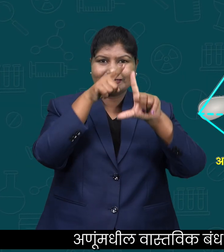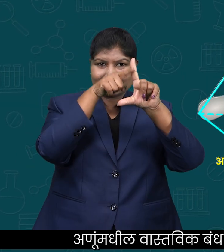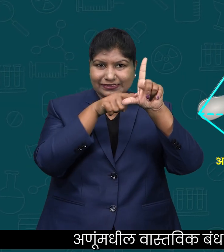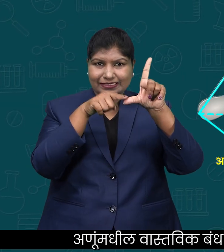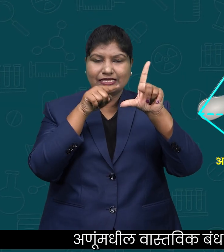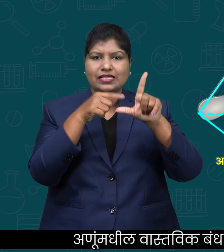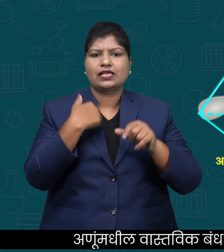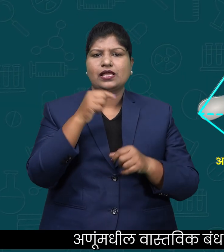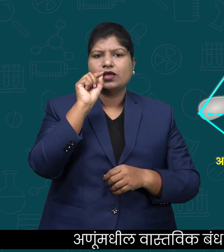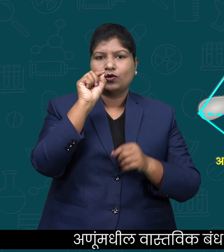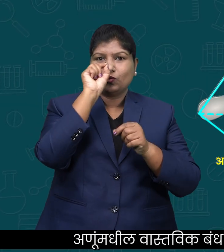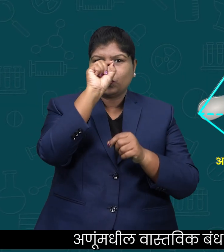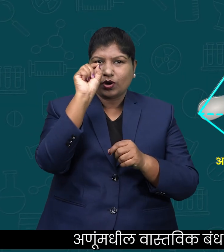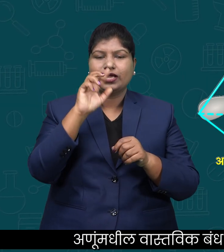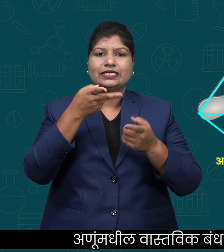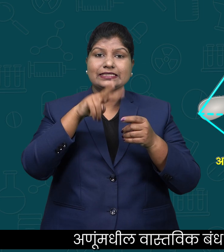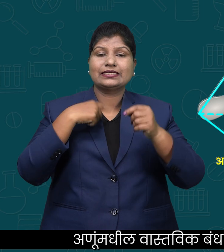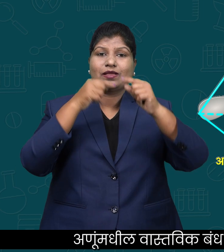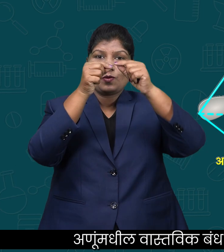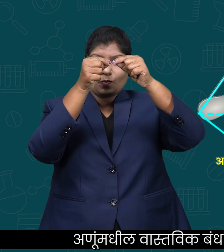कोन कमी करणे आवश्यक आहे.